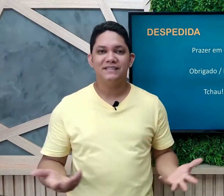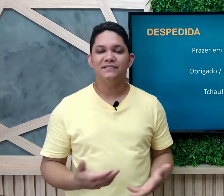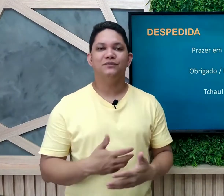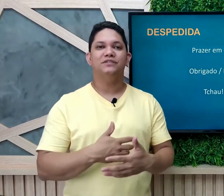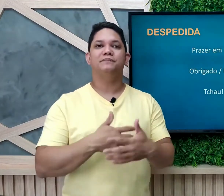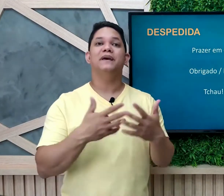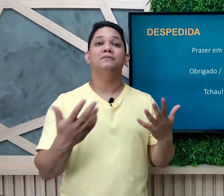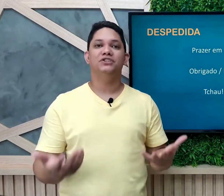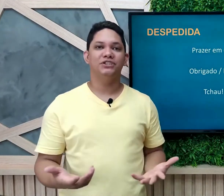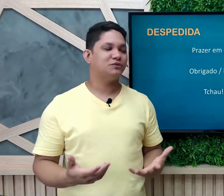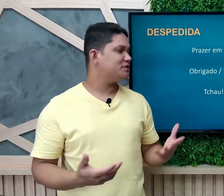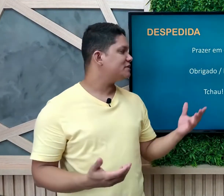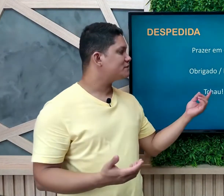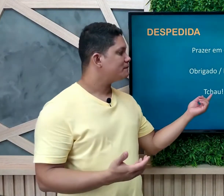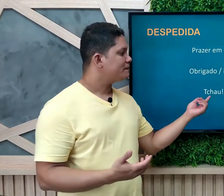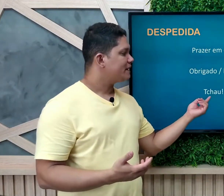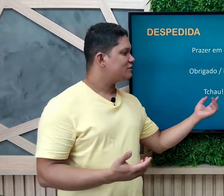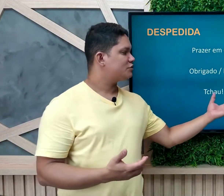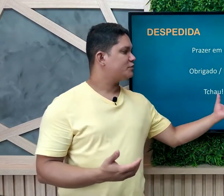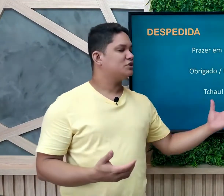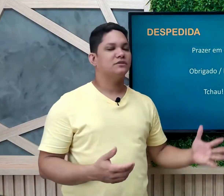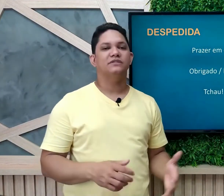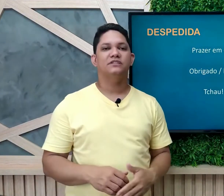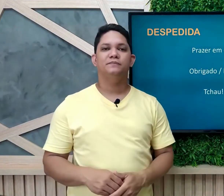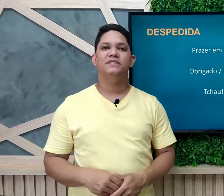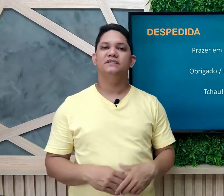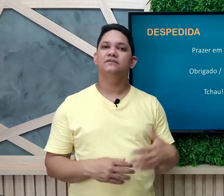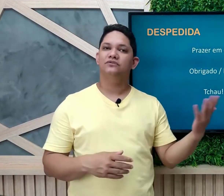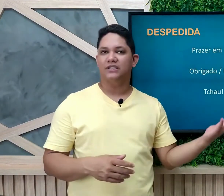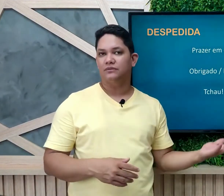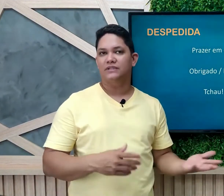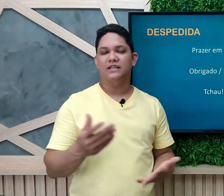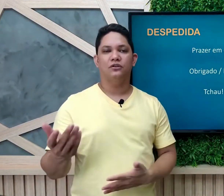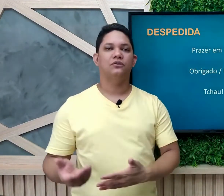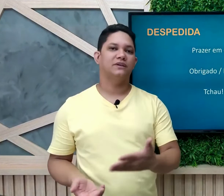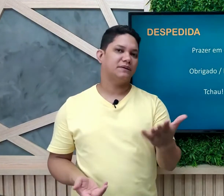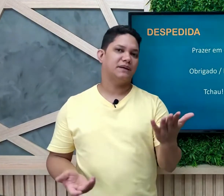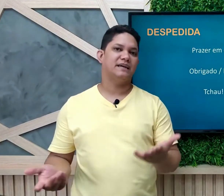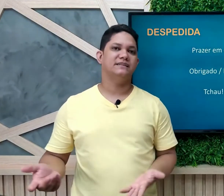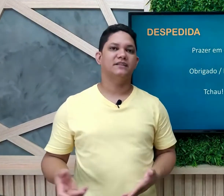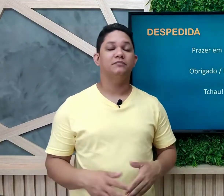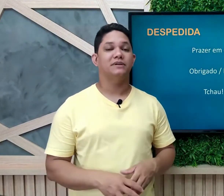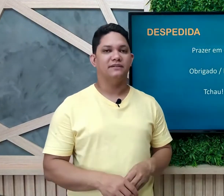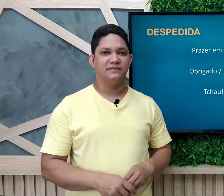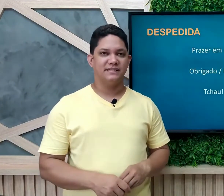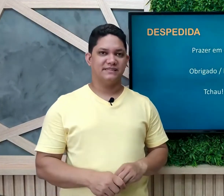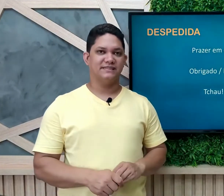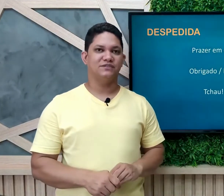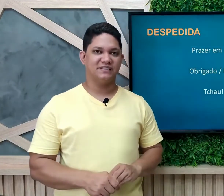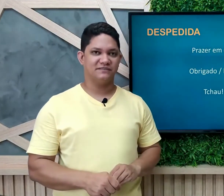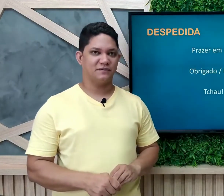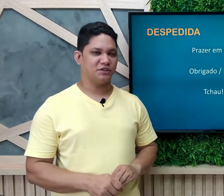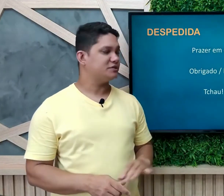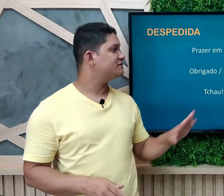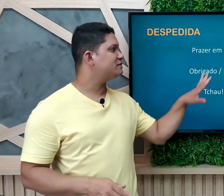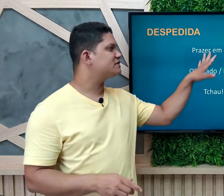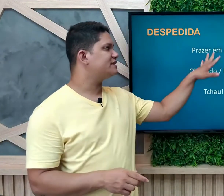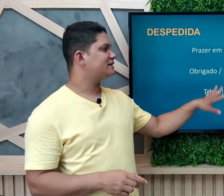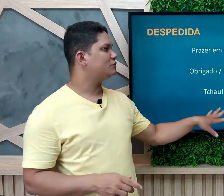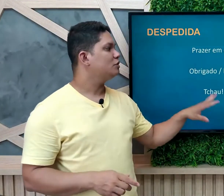conhecido, se permitido isso. E a gente pode então se despedir dando um tchau, até logo, até mais, até breve e assim sucessivamente. Vamos ver então